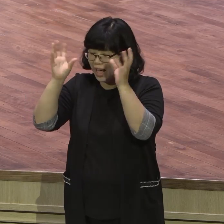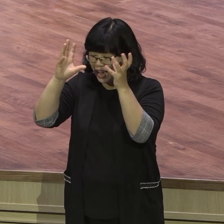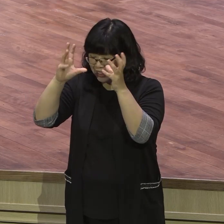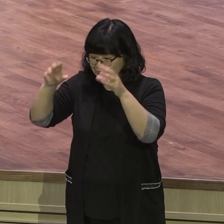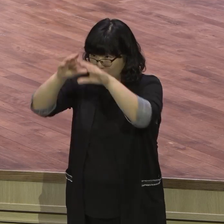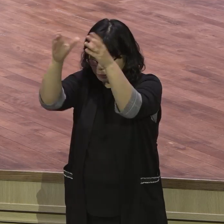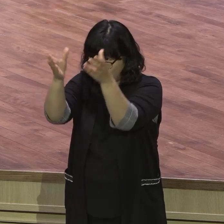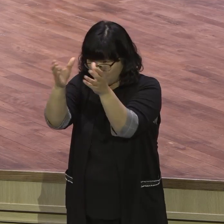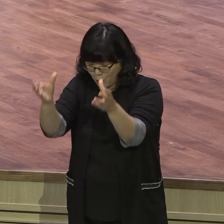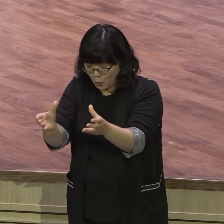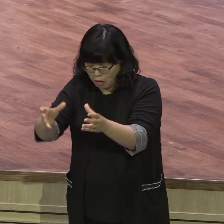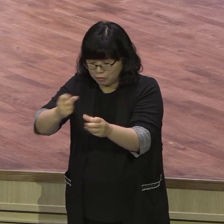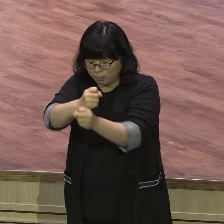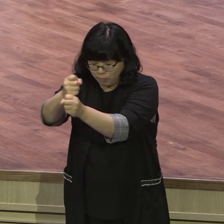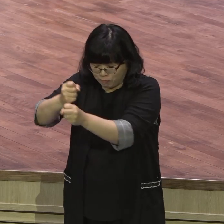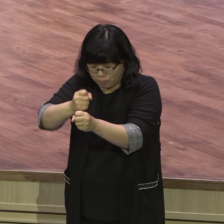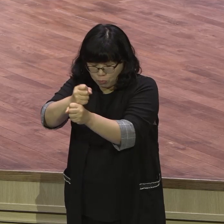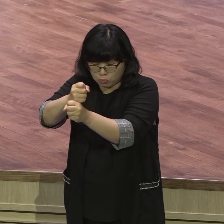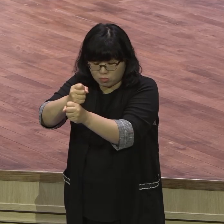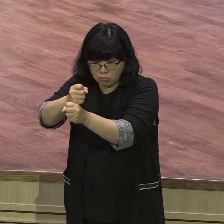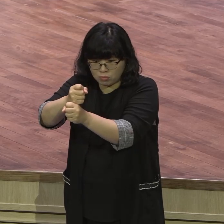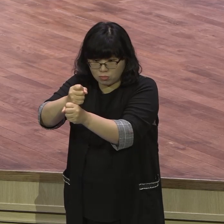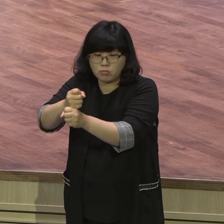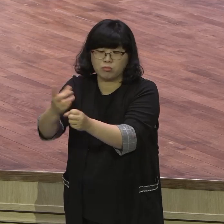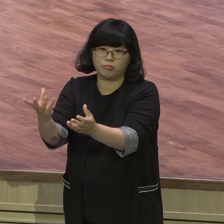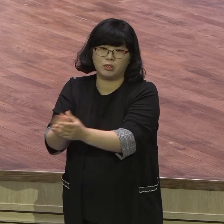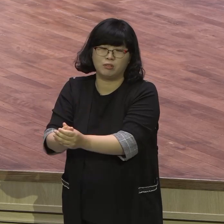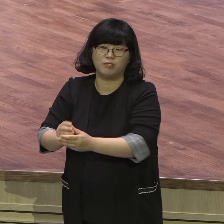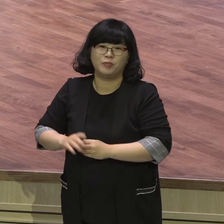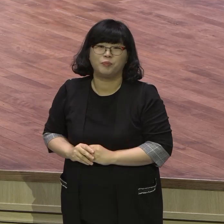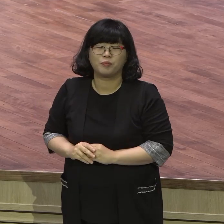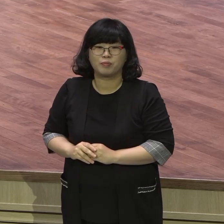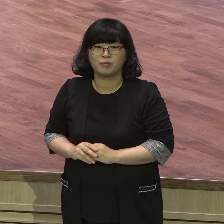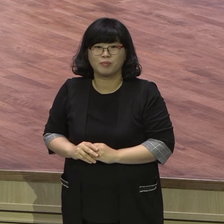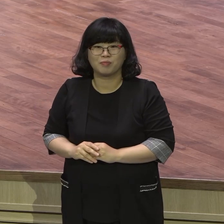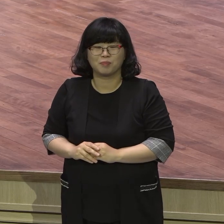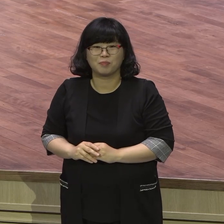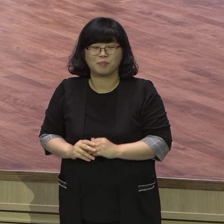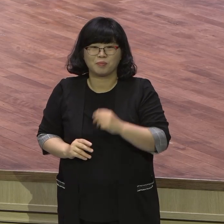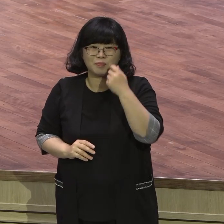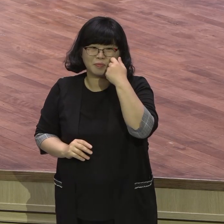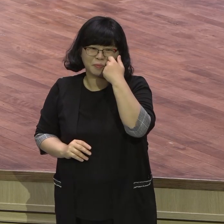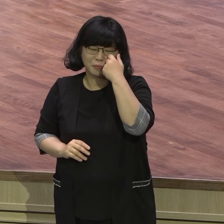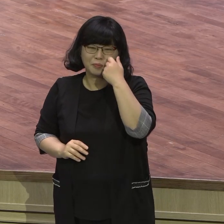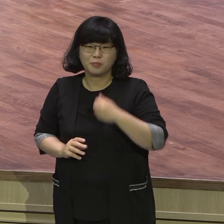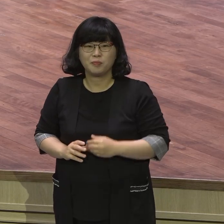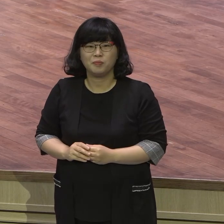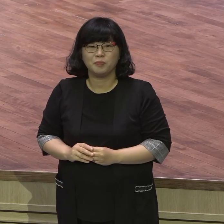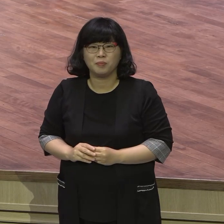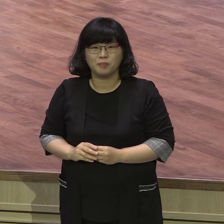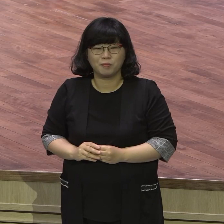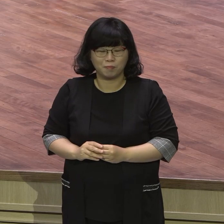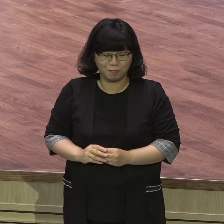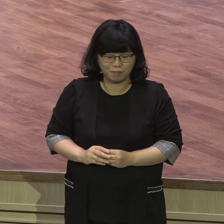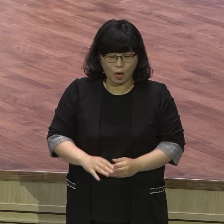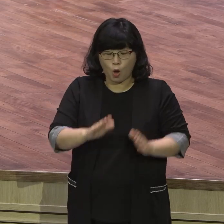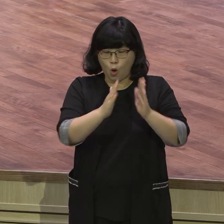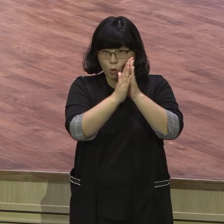신해산에서 체결하면서 하나님 앞에 말씀을 모세를 통해 듣게 됩니다.